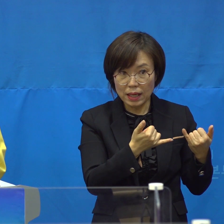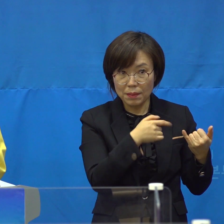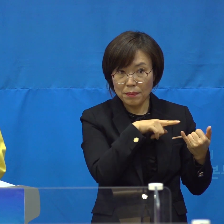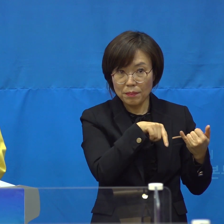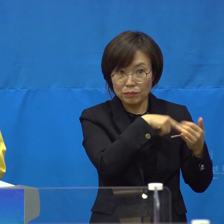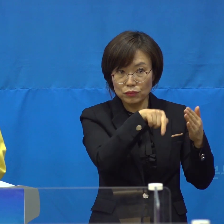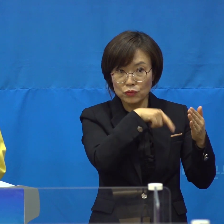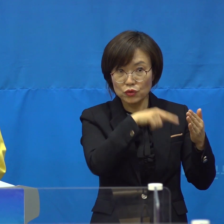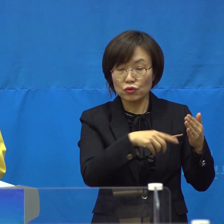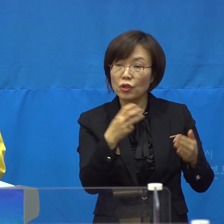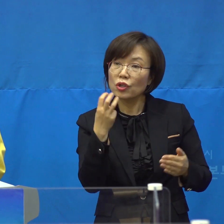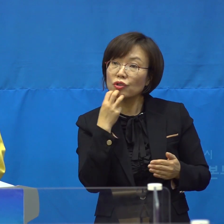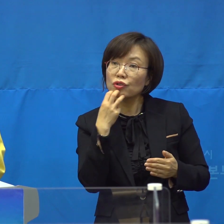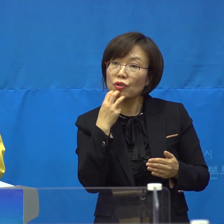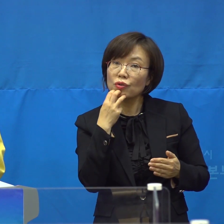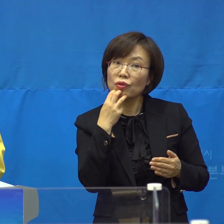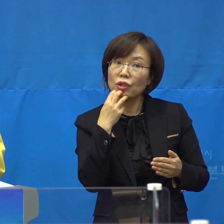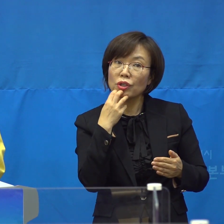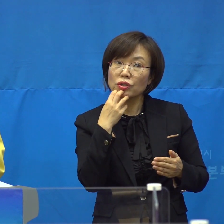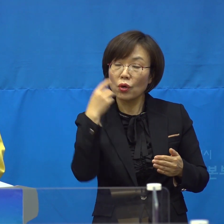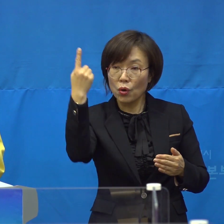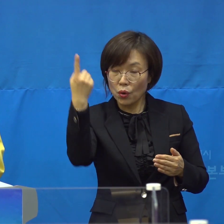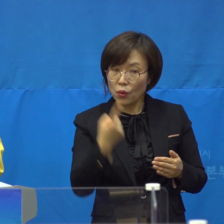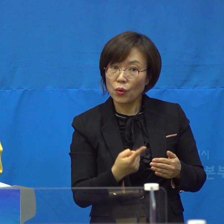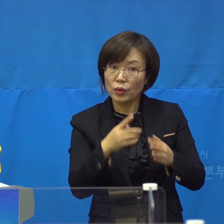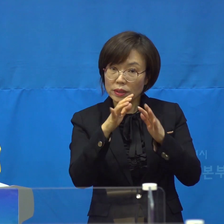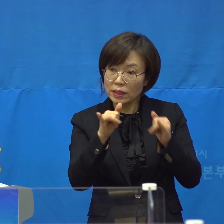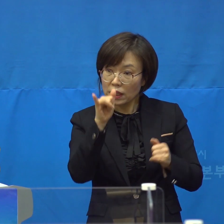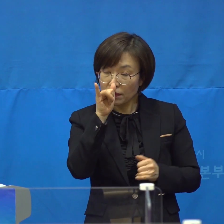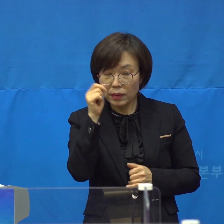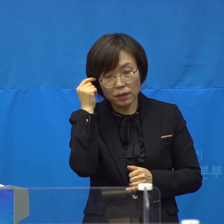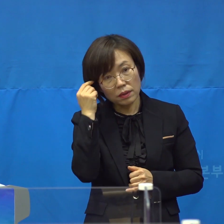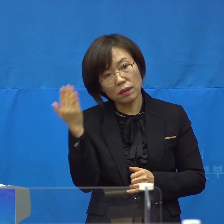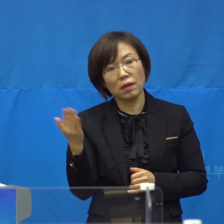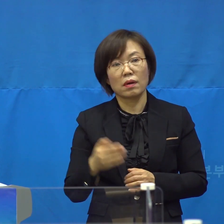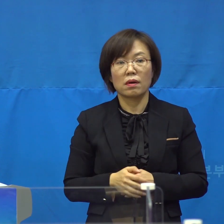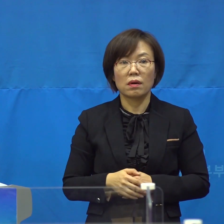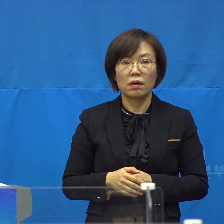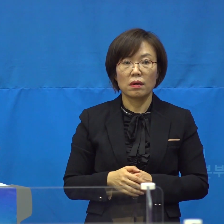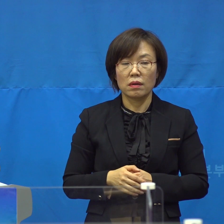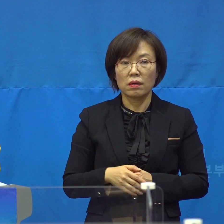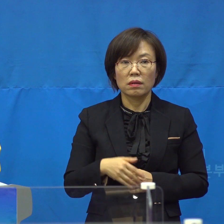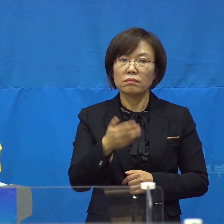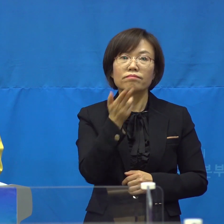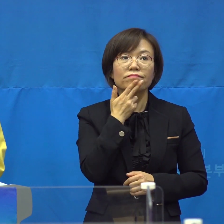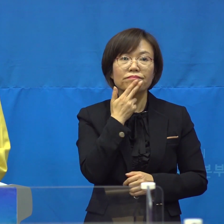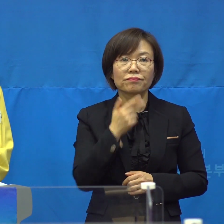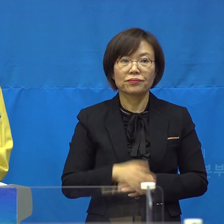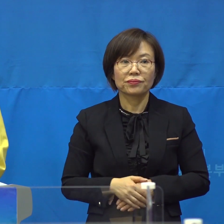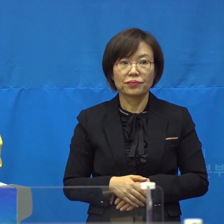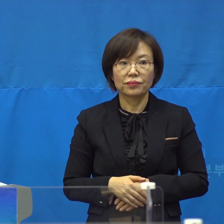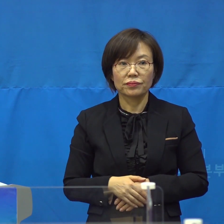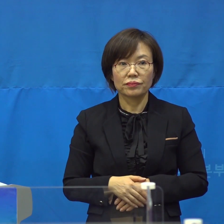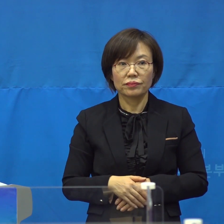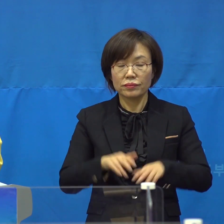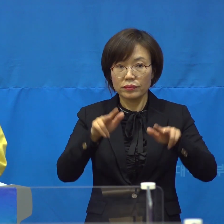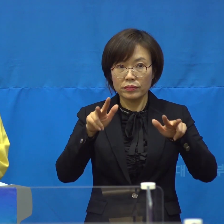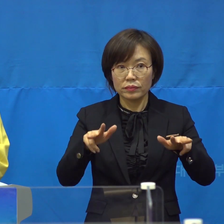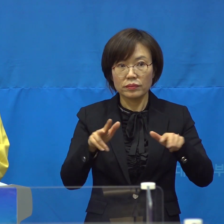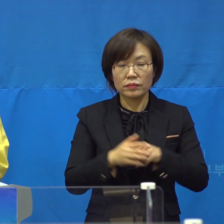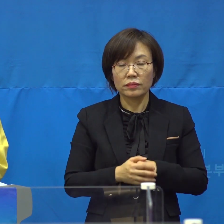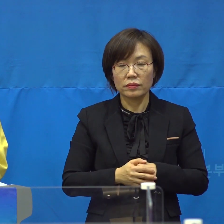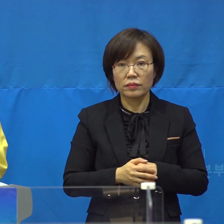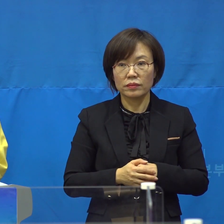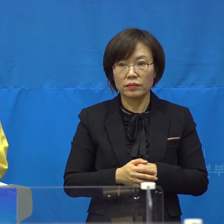판정 받으신 분 중에 서울에서 내려오신 분들도 포함되어 있는지 없습니다.